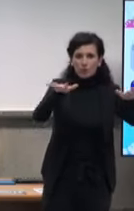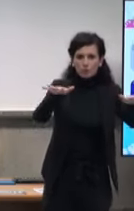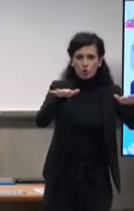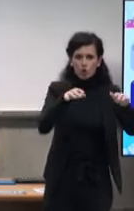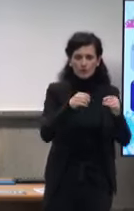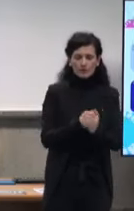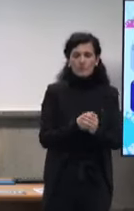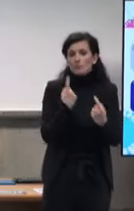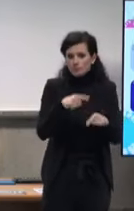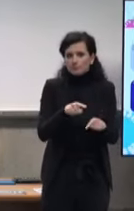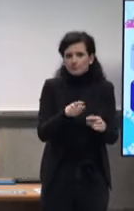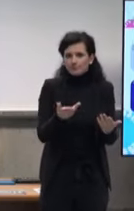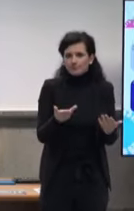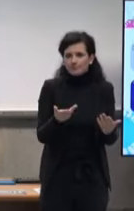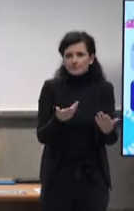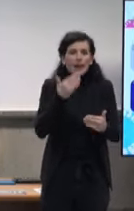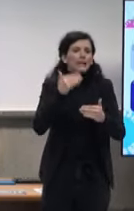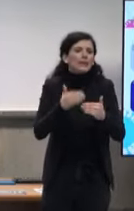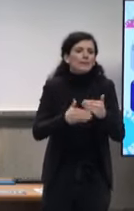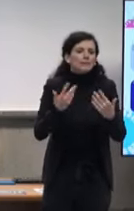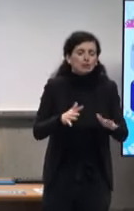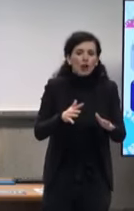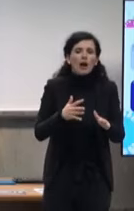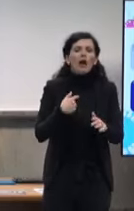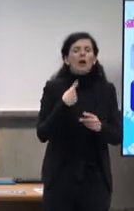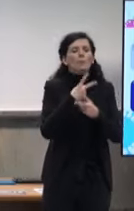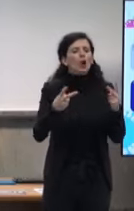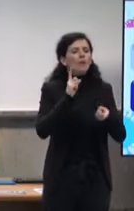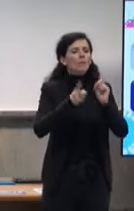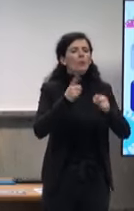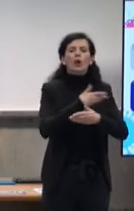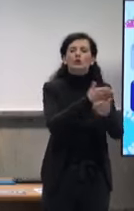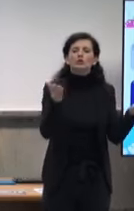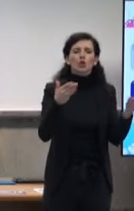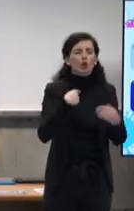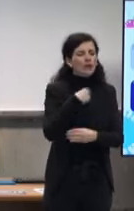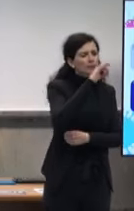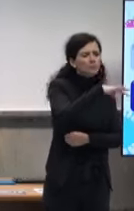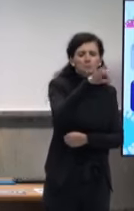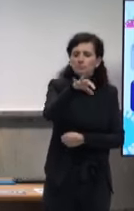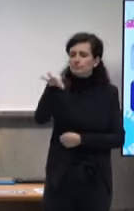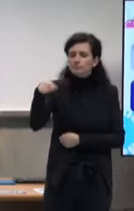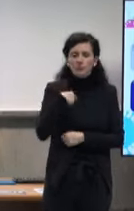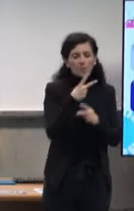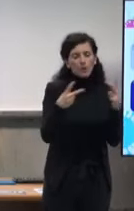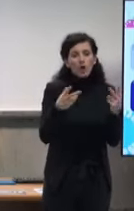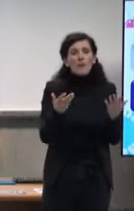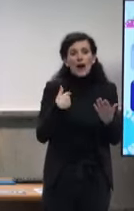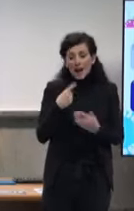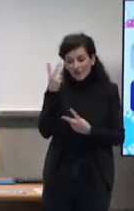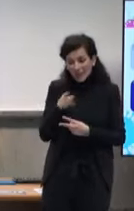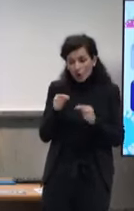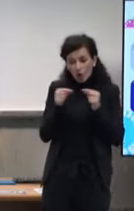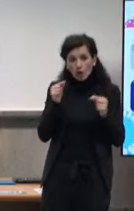un primo fattore limitante per cui fare indagini campionarie su popolazioni aperta quando hai un numero limitato di tamponi è un po difficile